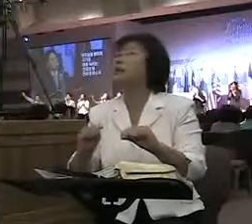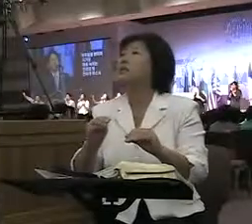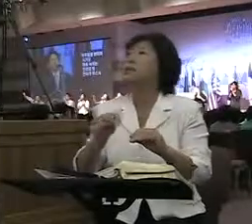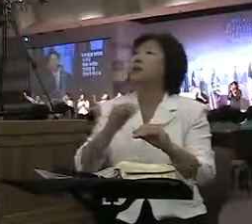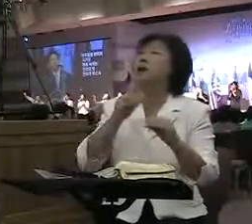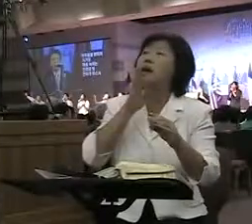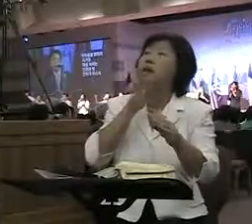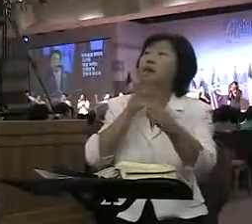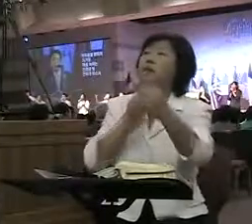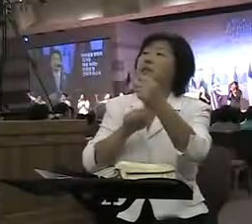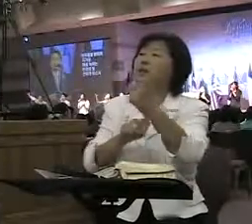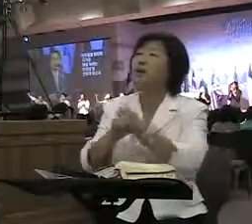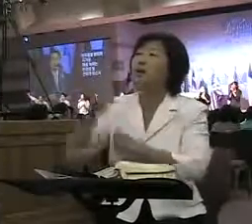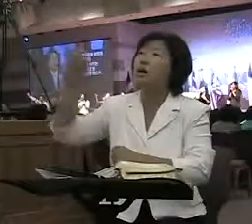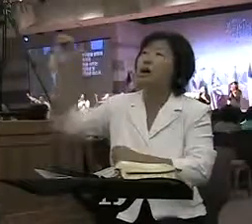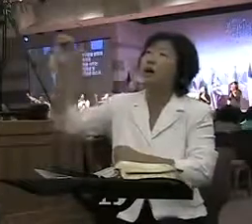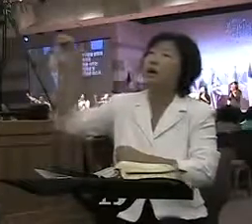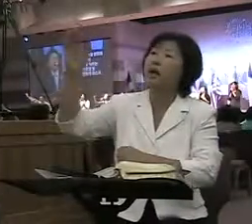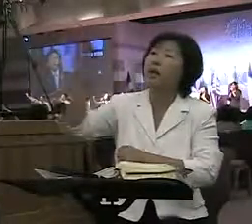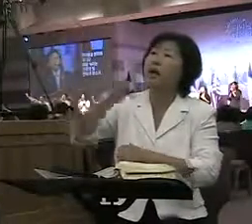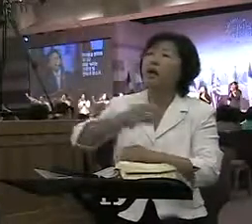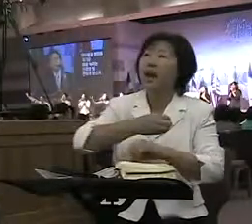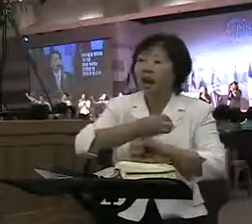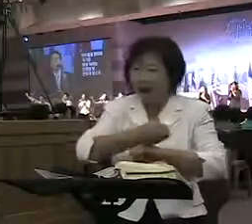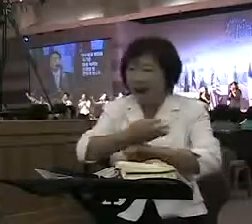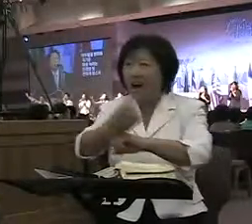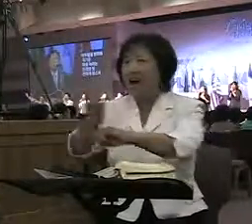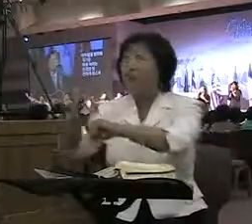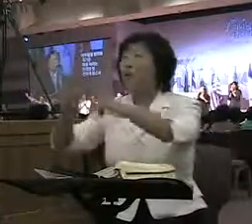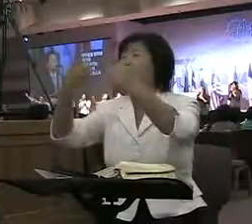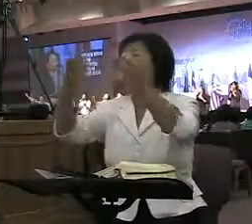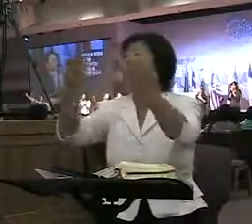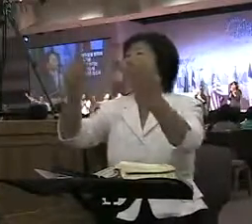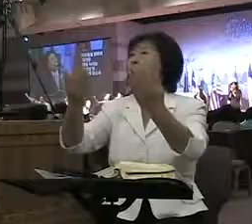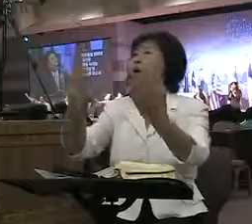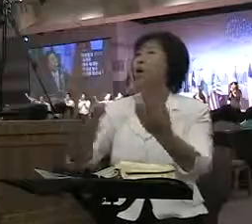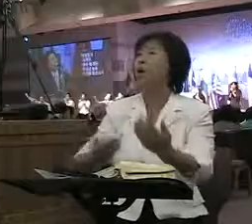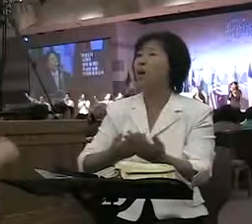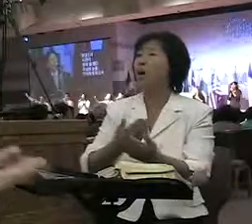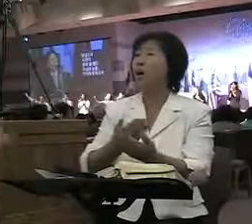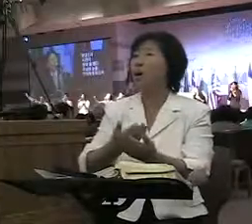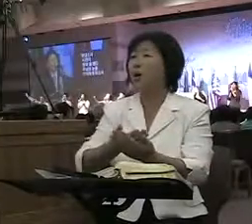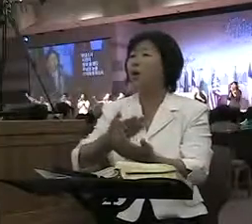너기를 주의 빛 전하게 하소서.